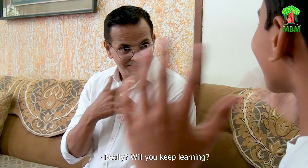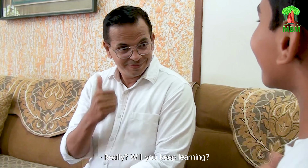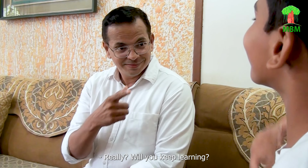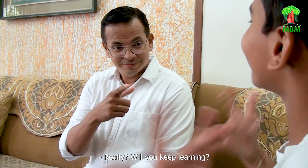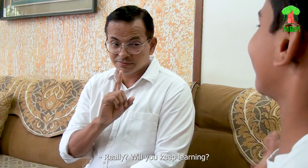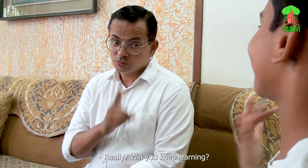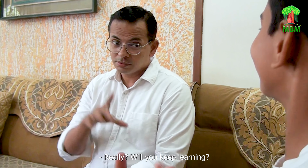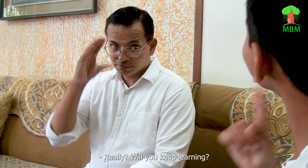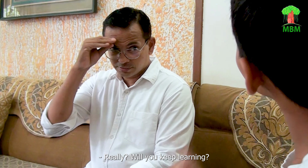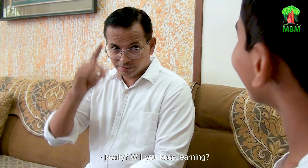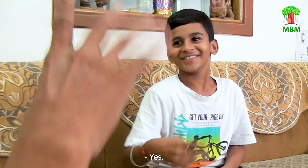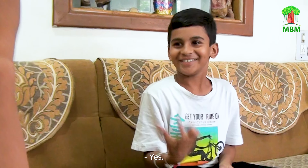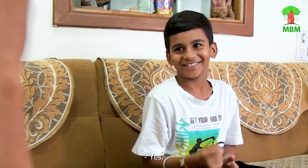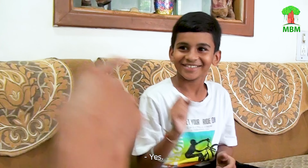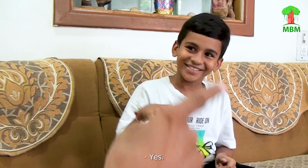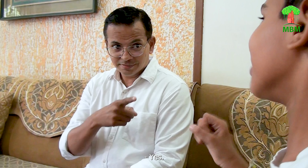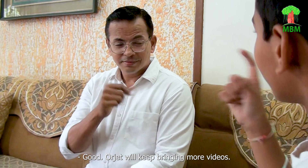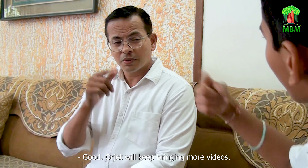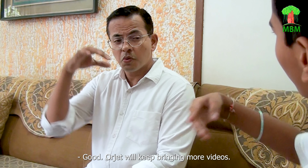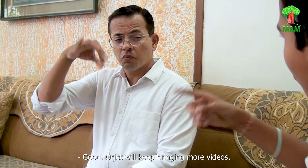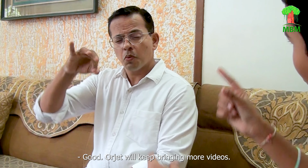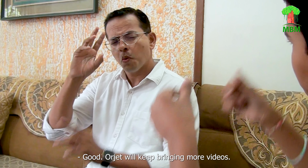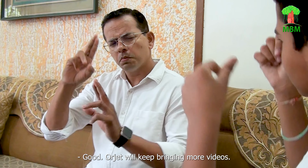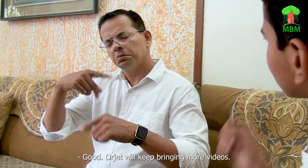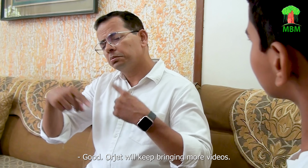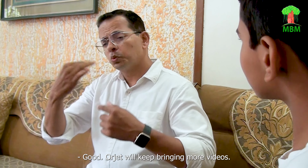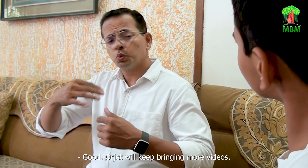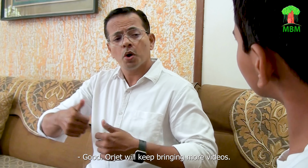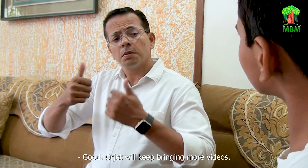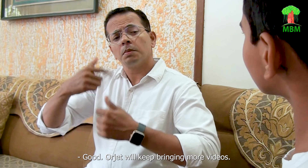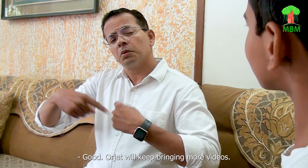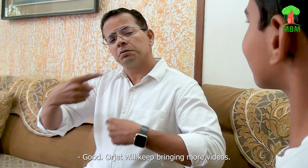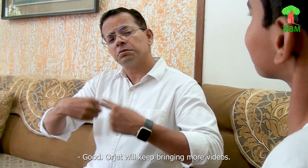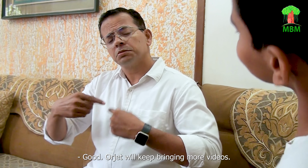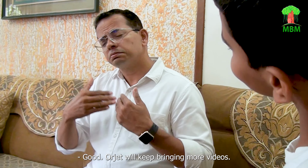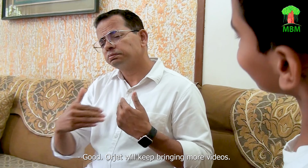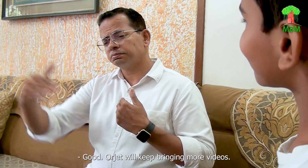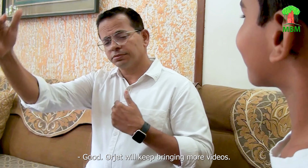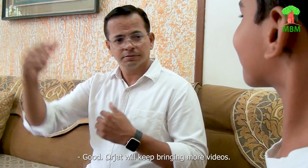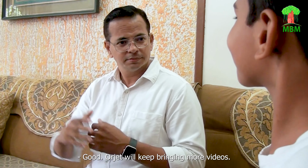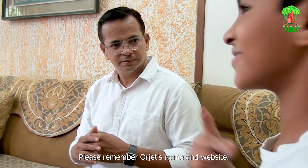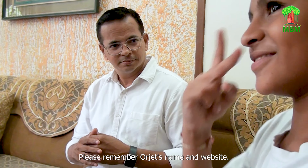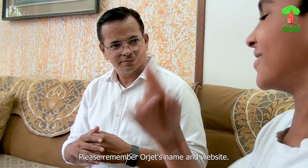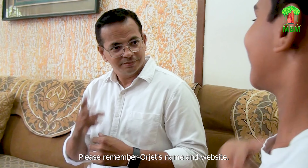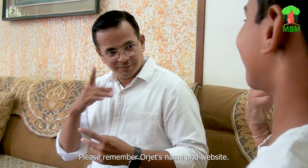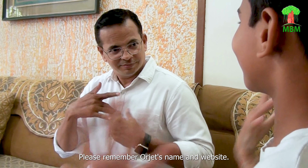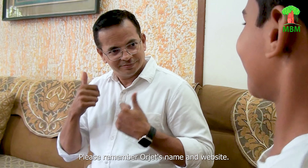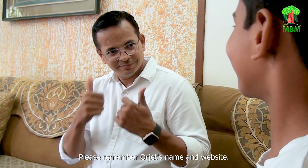सच, तो सीखते रहोगे? हाँ, बहुत अच्छे, और जेट और भी विडियो लाएगा, और जेट का